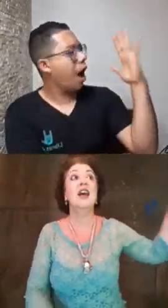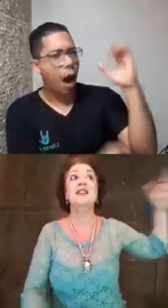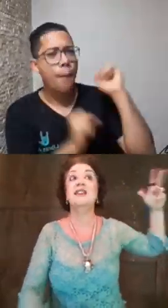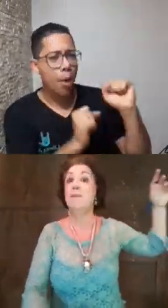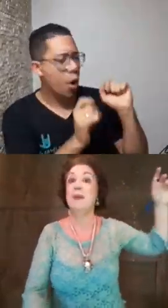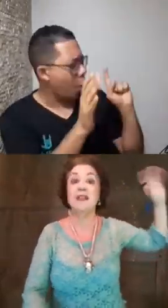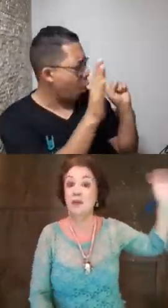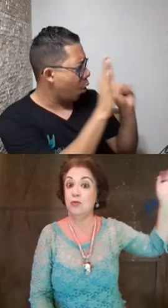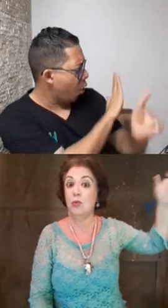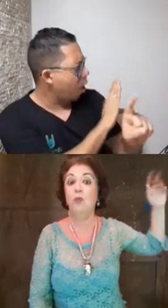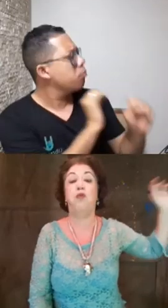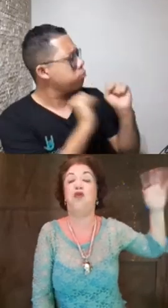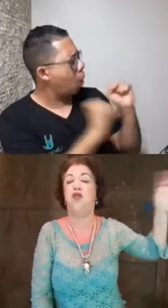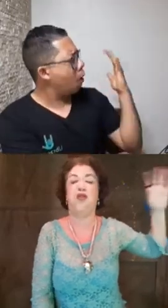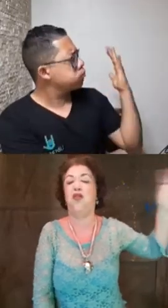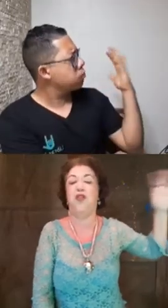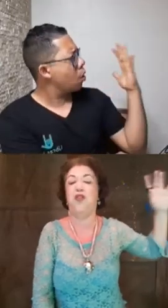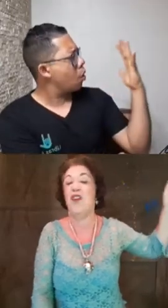que recebe tanto